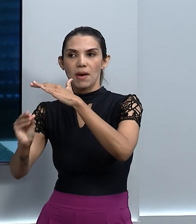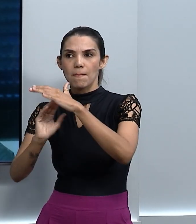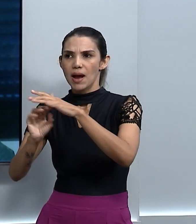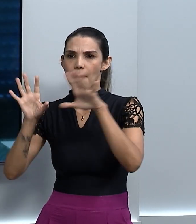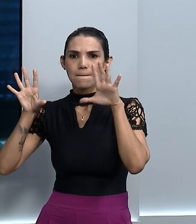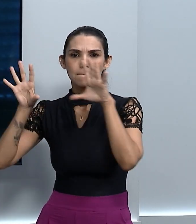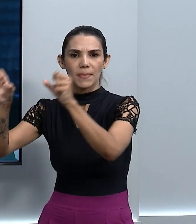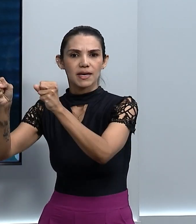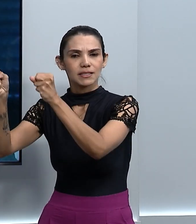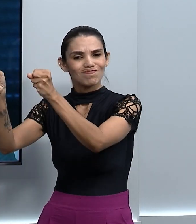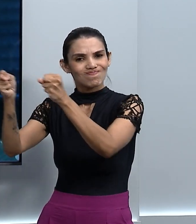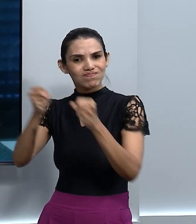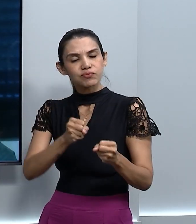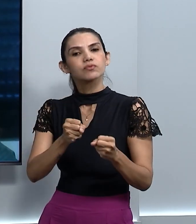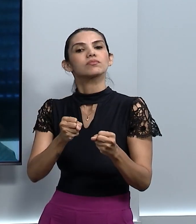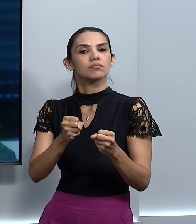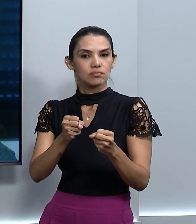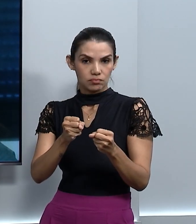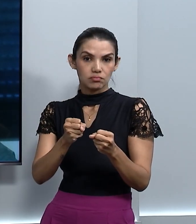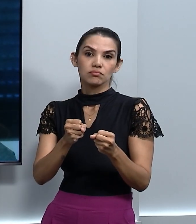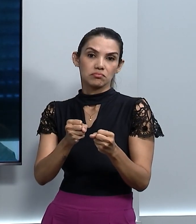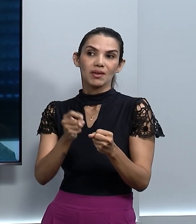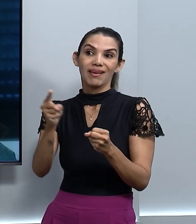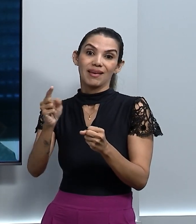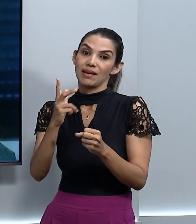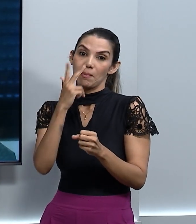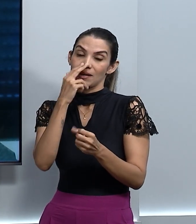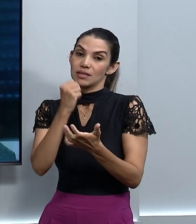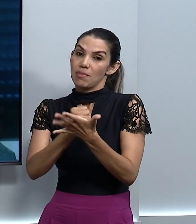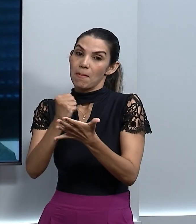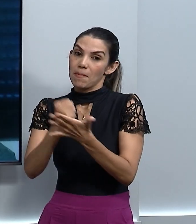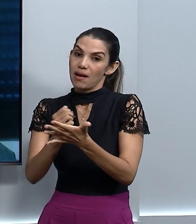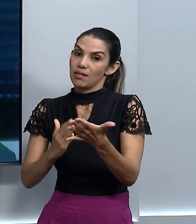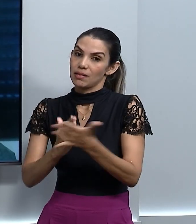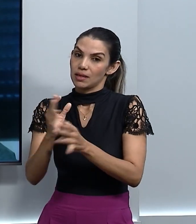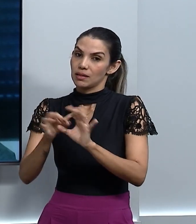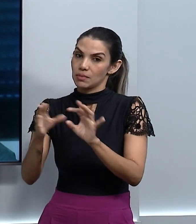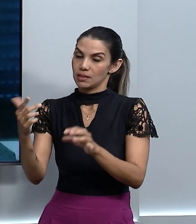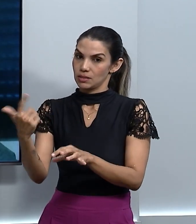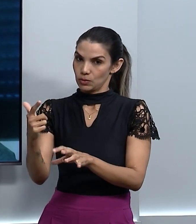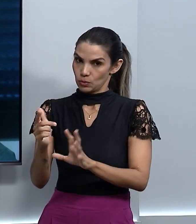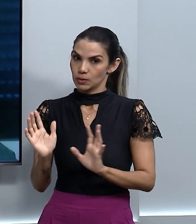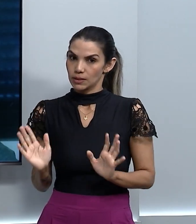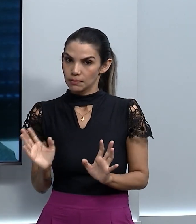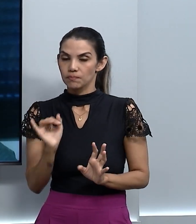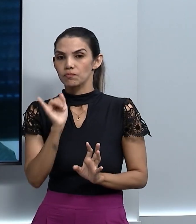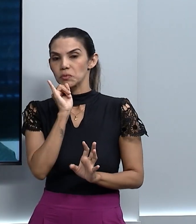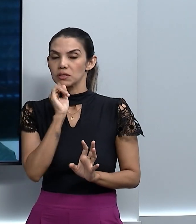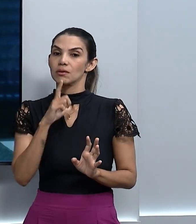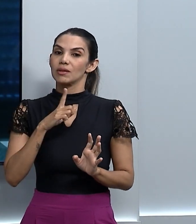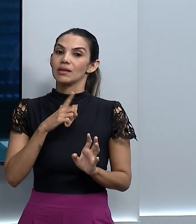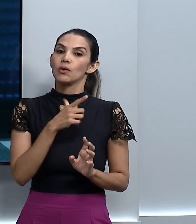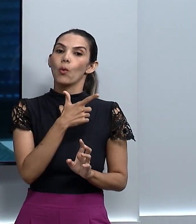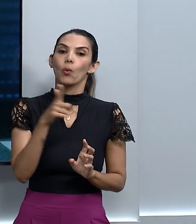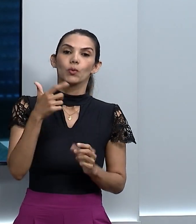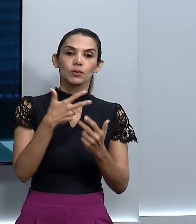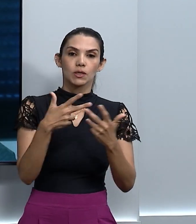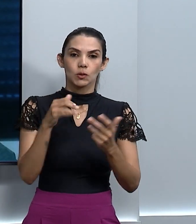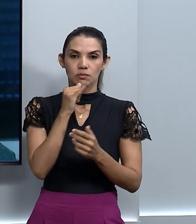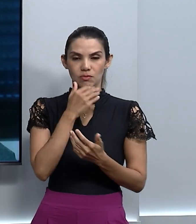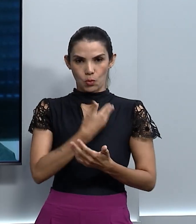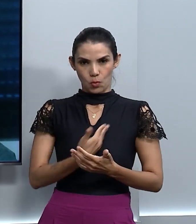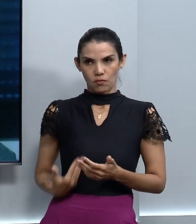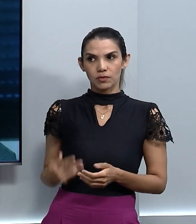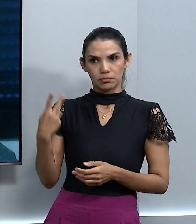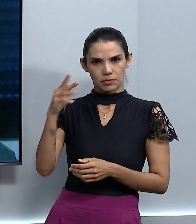irregular. E eu também destacaria, né, talvez o grande diferencial desse governo